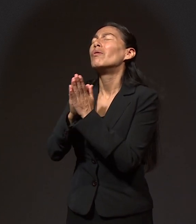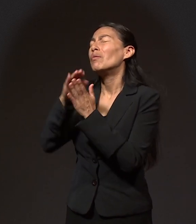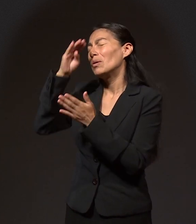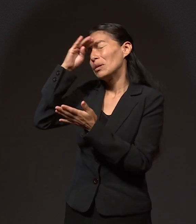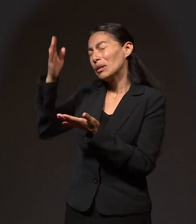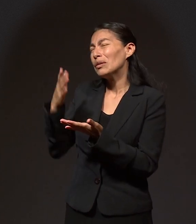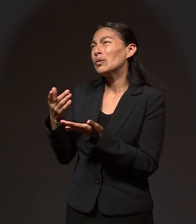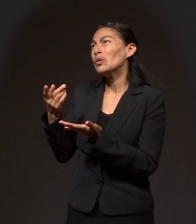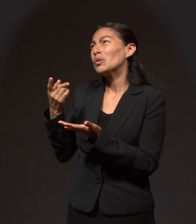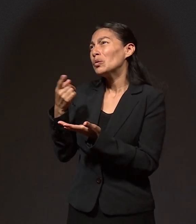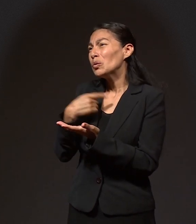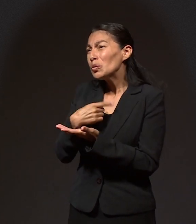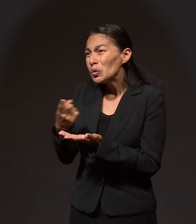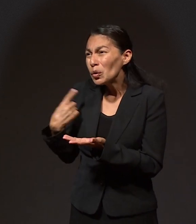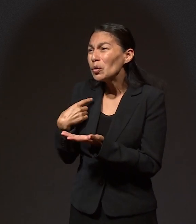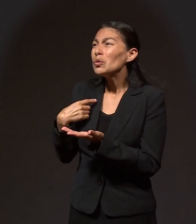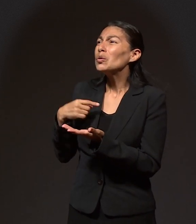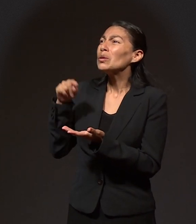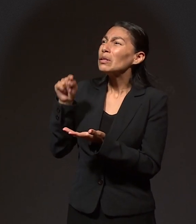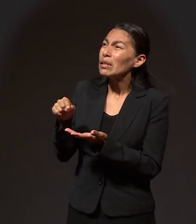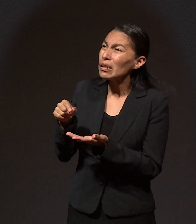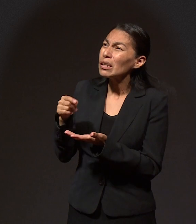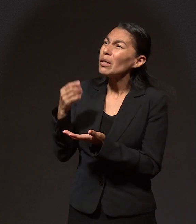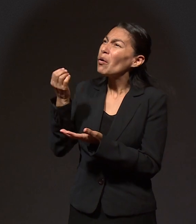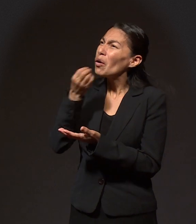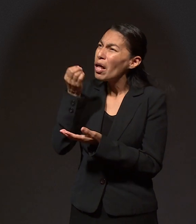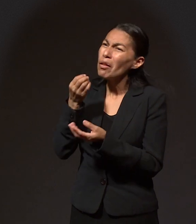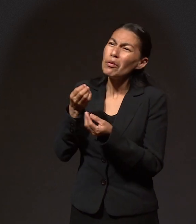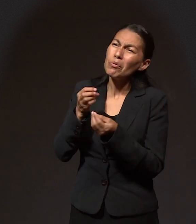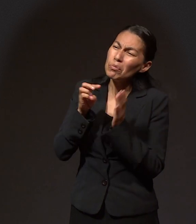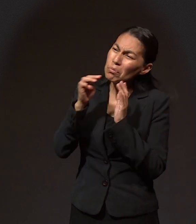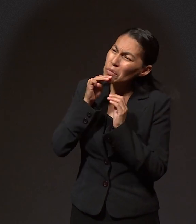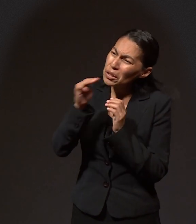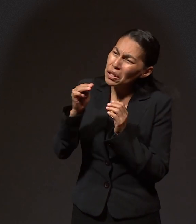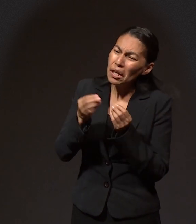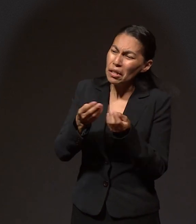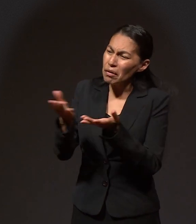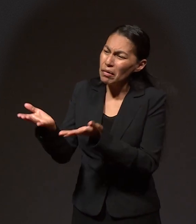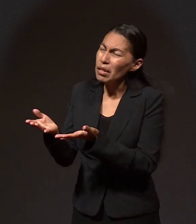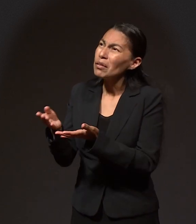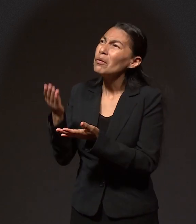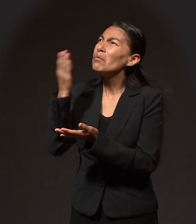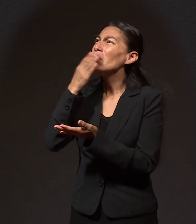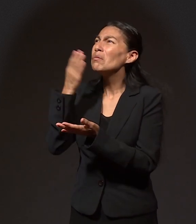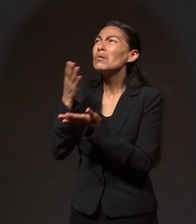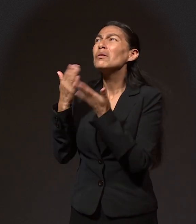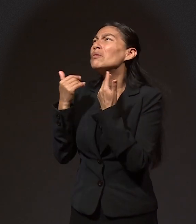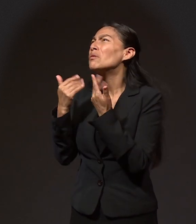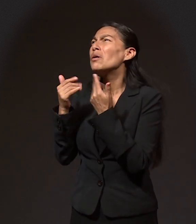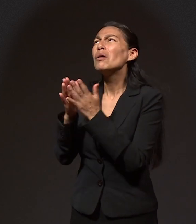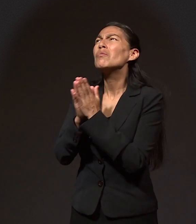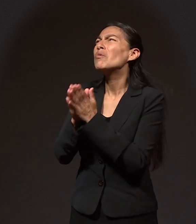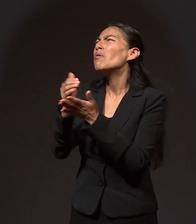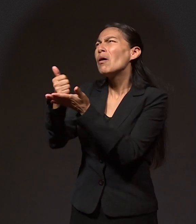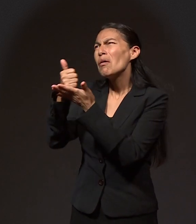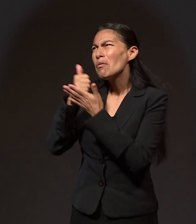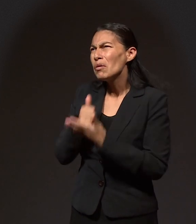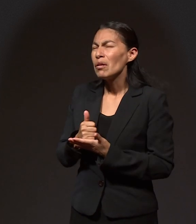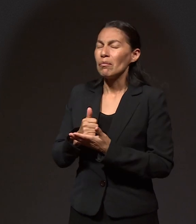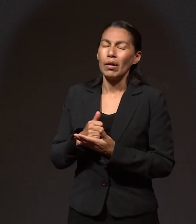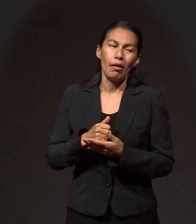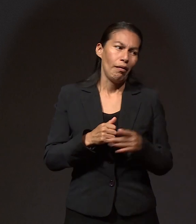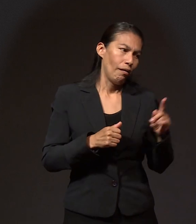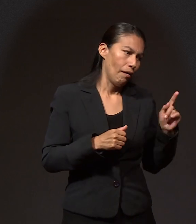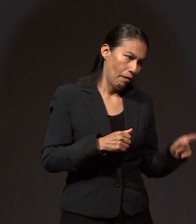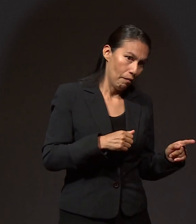Queremos ahora contarles el resto de la historia, llevar la palabra de Dios a estos corazones. Estuvieron orando por meses que el Señor les consiga Biblia, y le hicieron la llamada